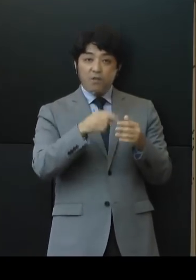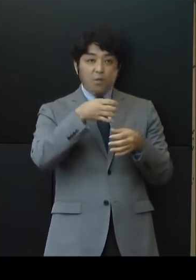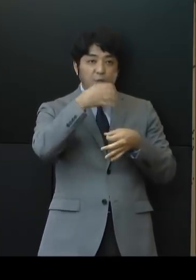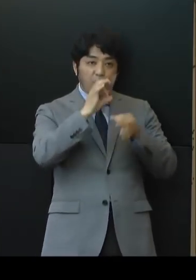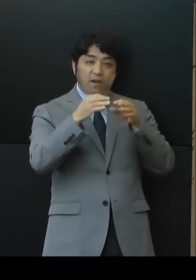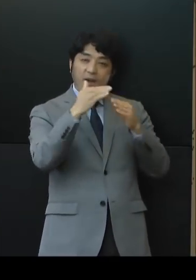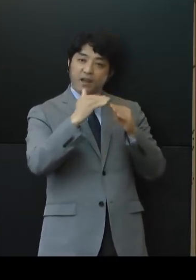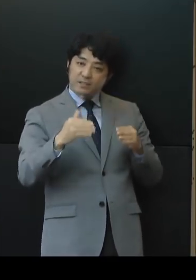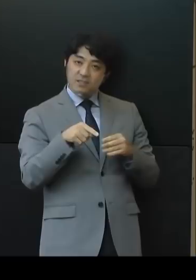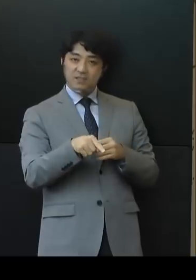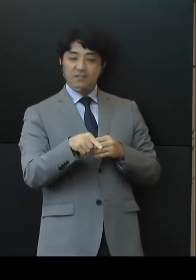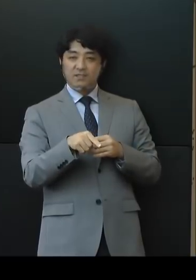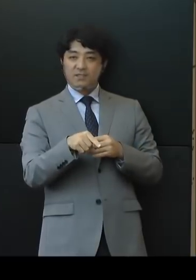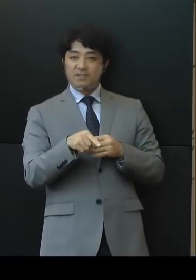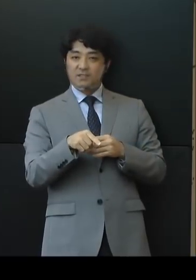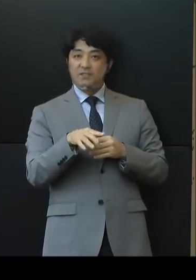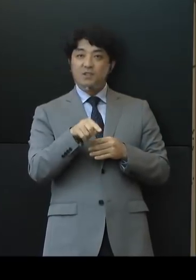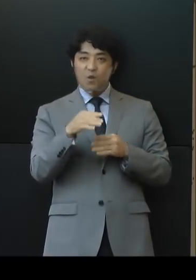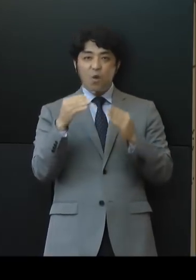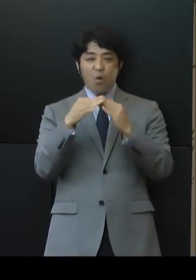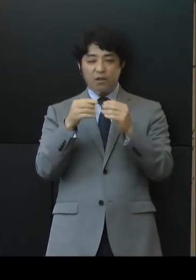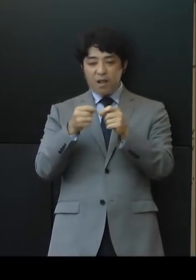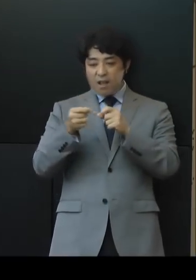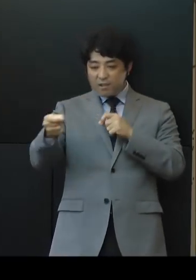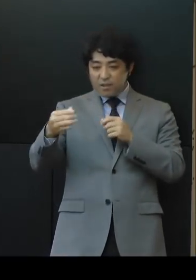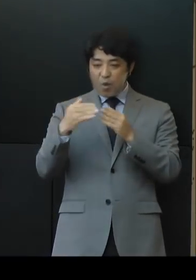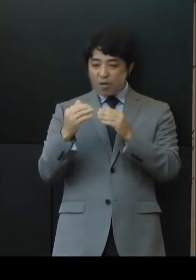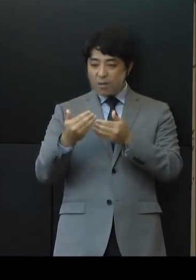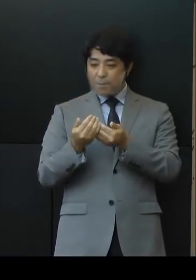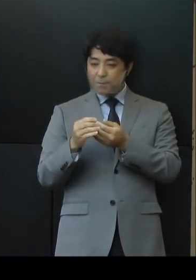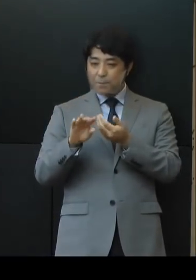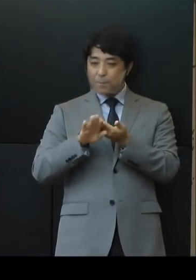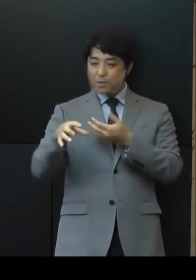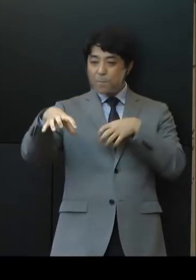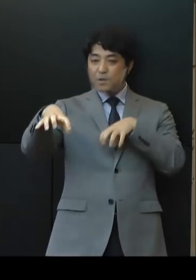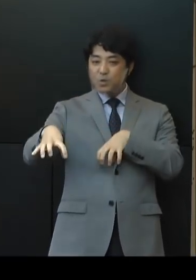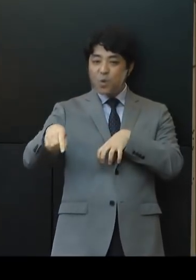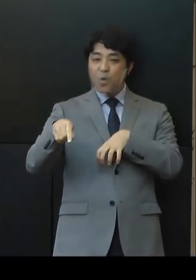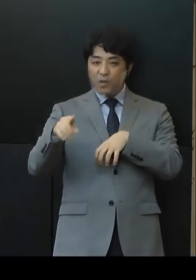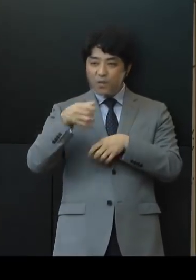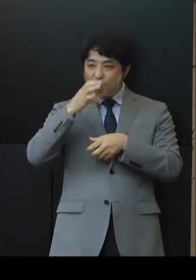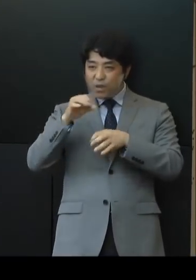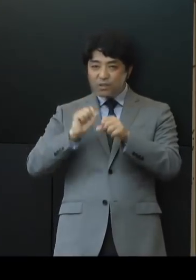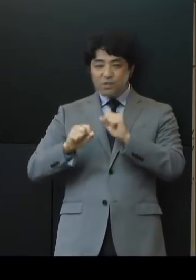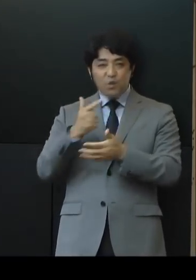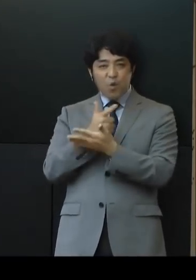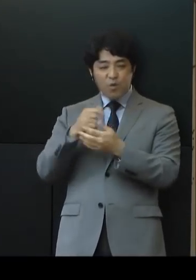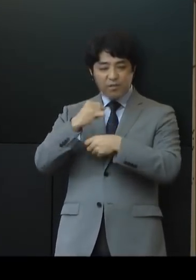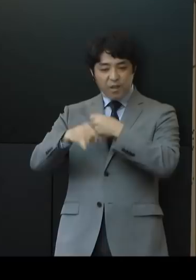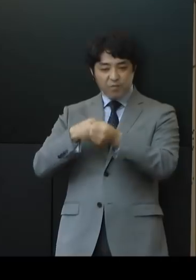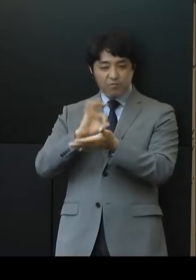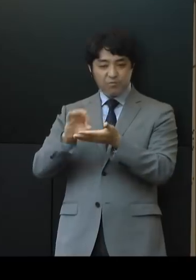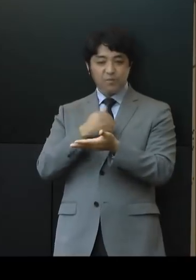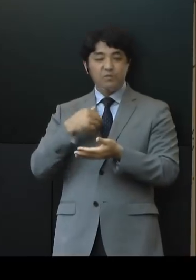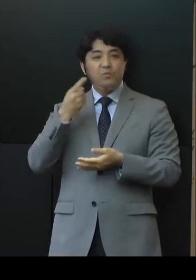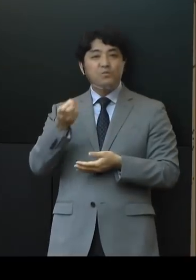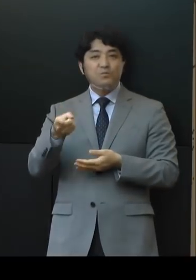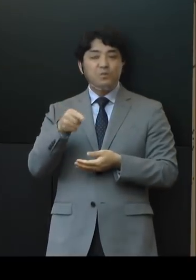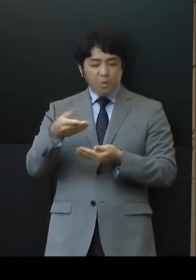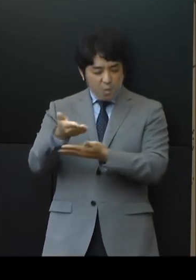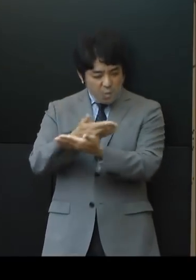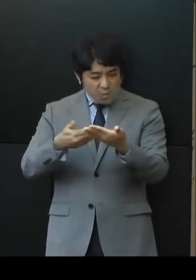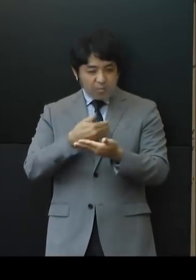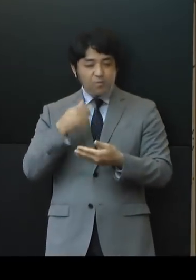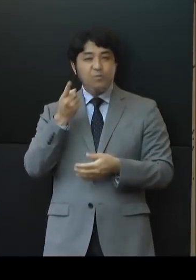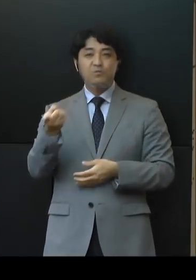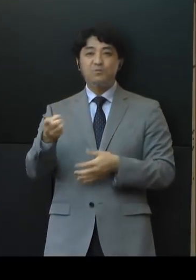ど、離れていても可能な新しい交流の方法を試すことも良いことだと思います。県民の皆様